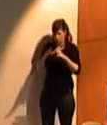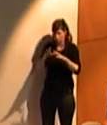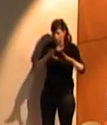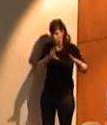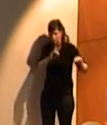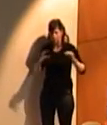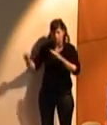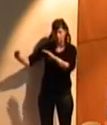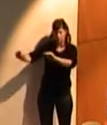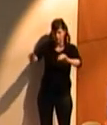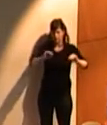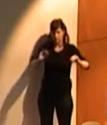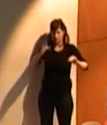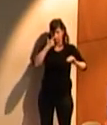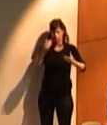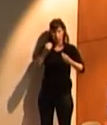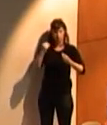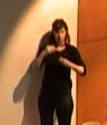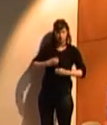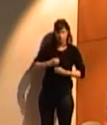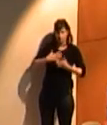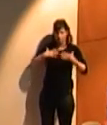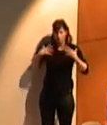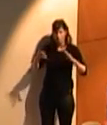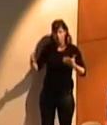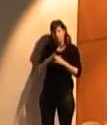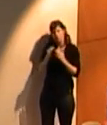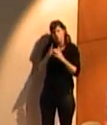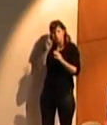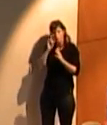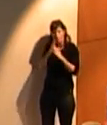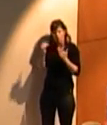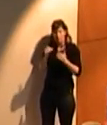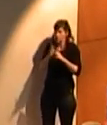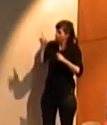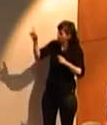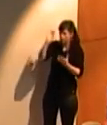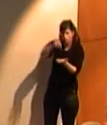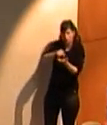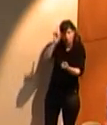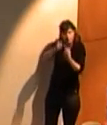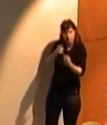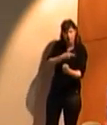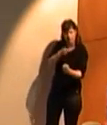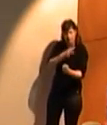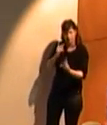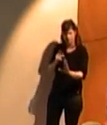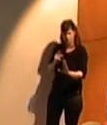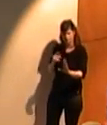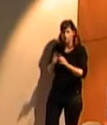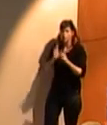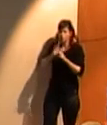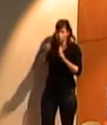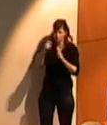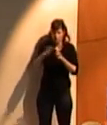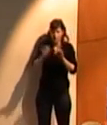même médical, par les personnes en dissociant les flux. C'est-à-dire, il y a un flux qui est réservé aux